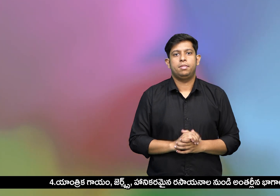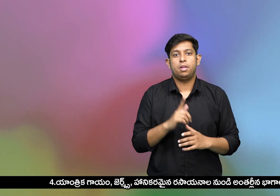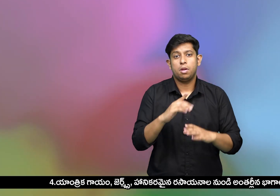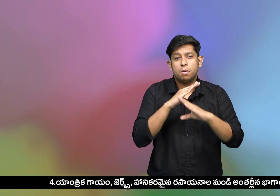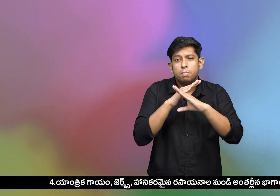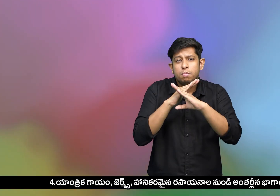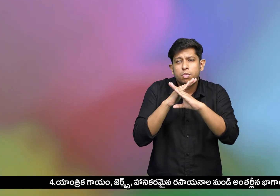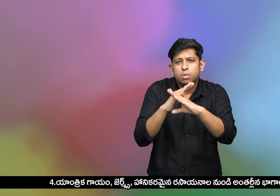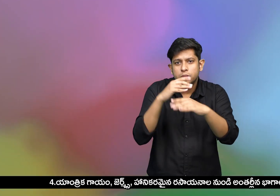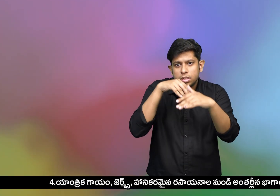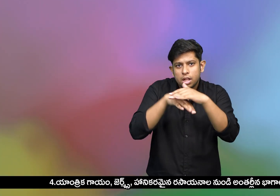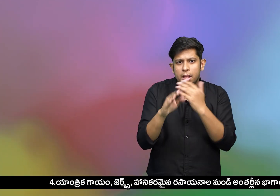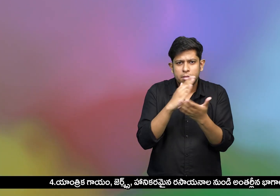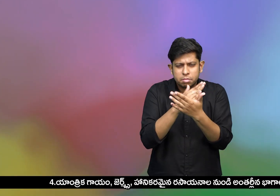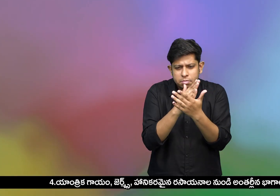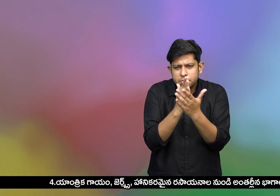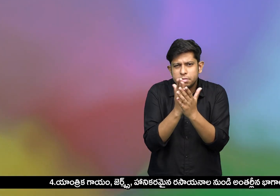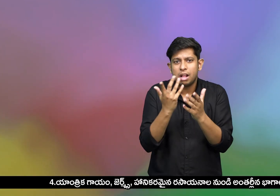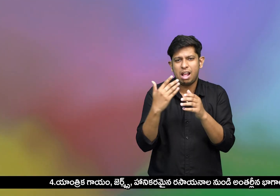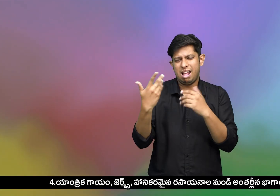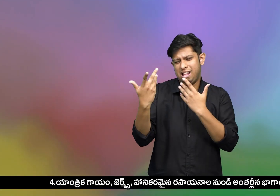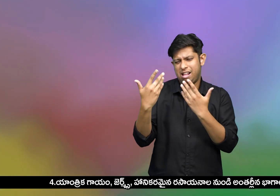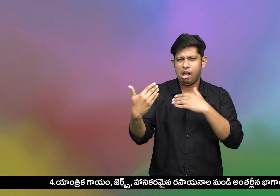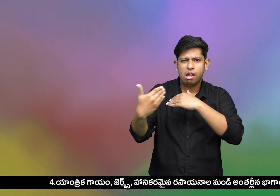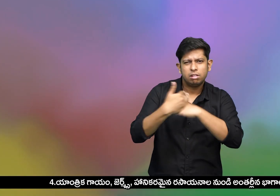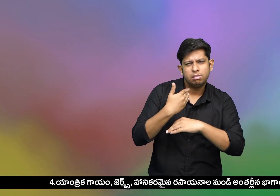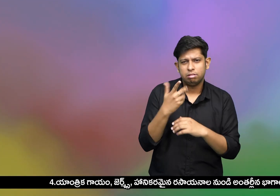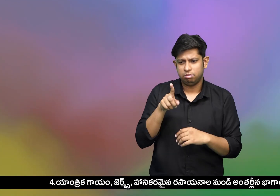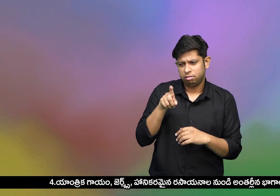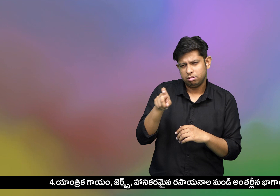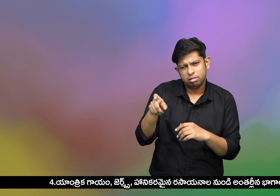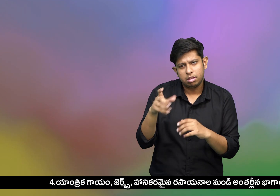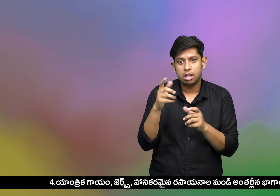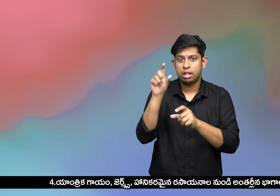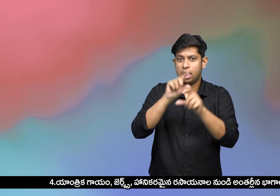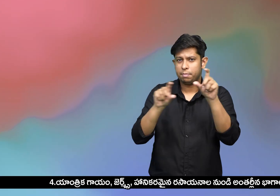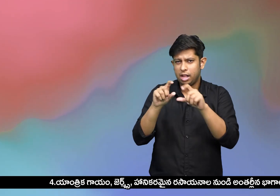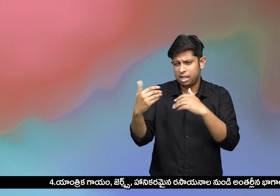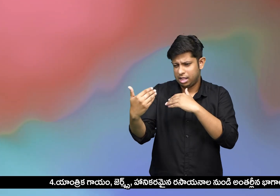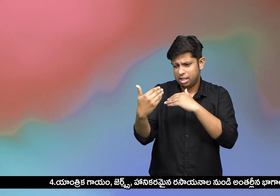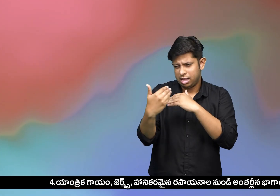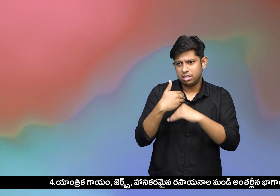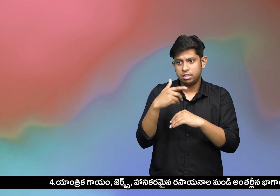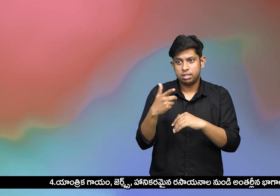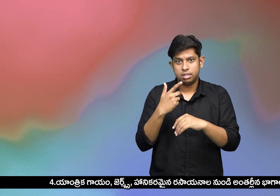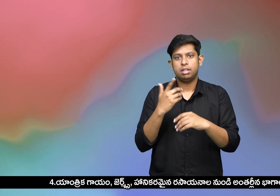4. యాంత్రిక గాయం, జర్మ్స్, హానికరమైన రసాయనాల నుండి అంతర్లీన భాగాలను